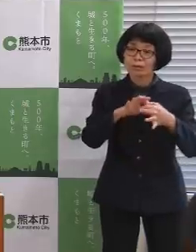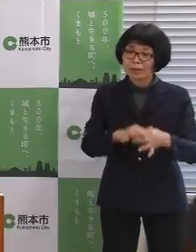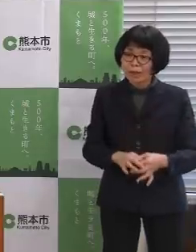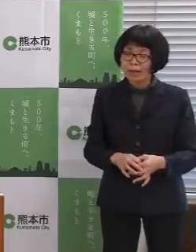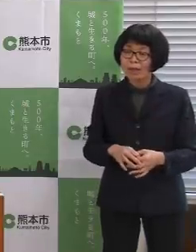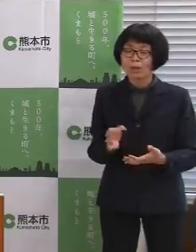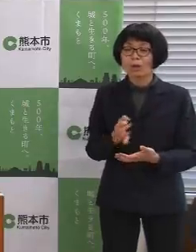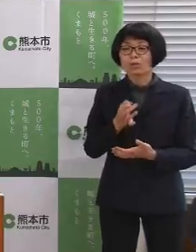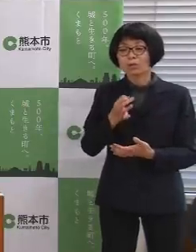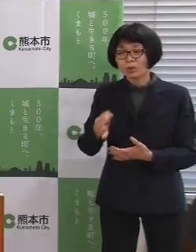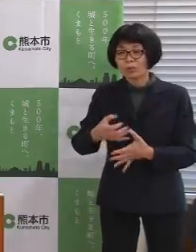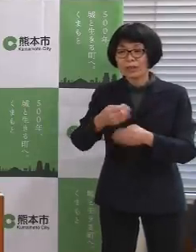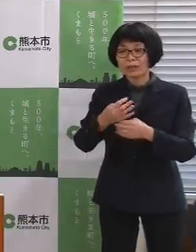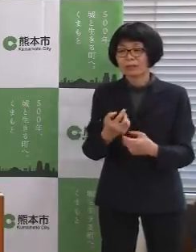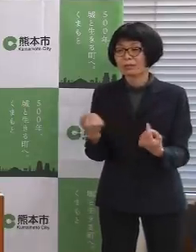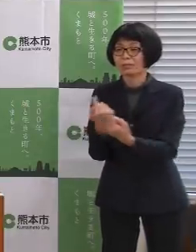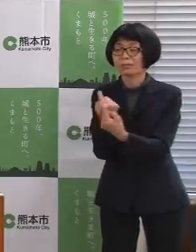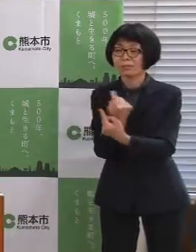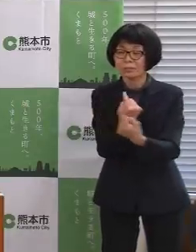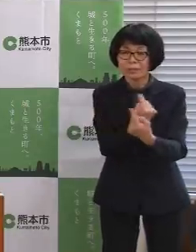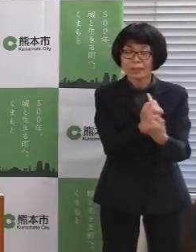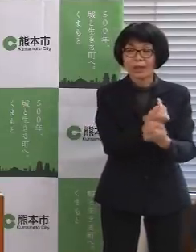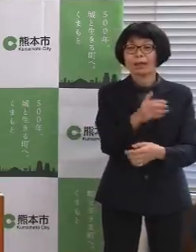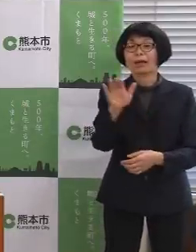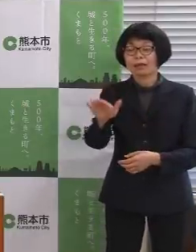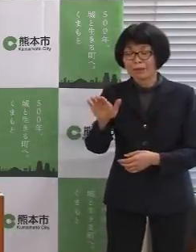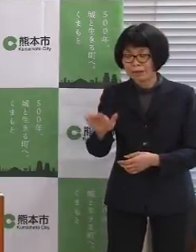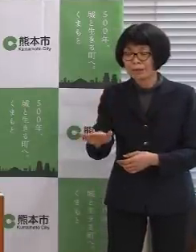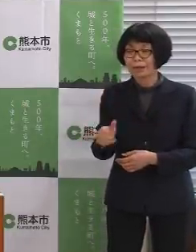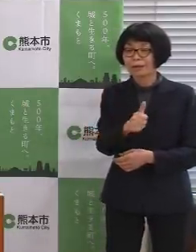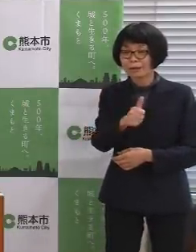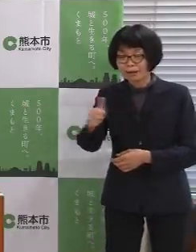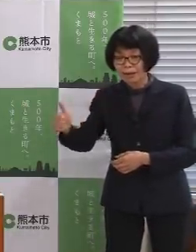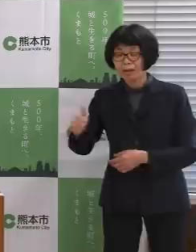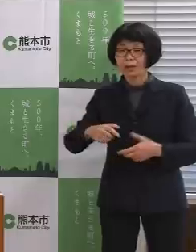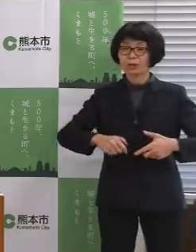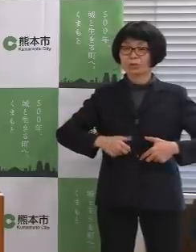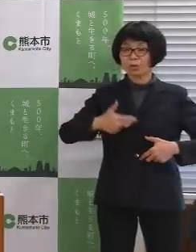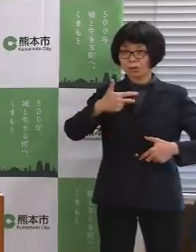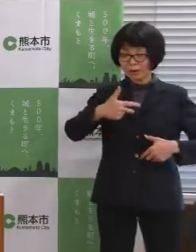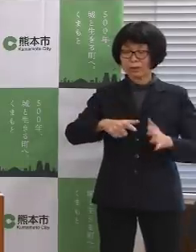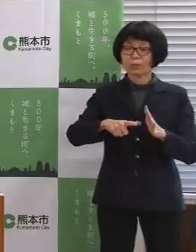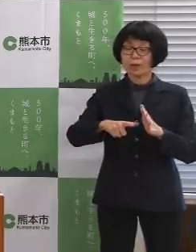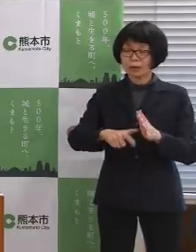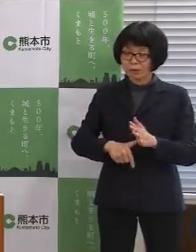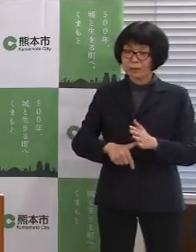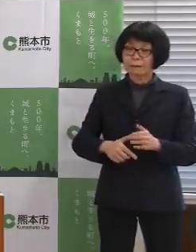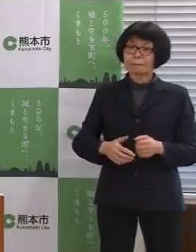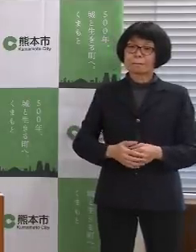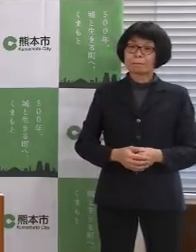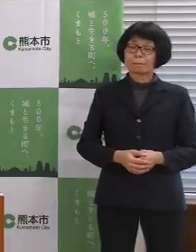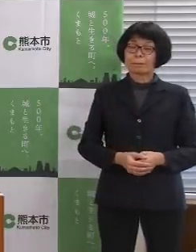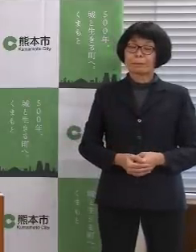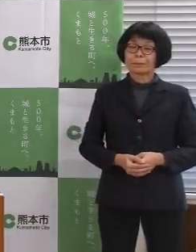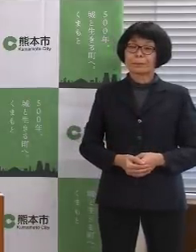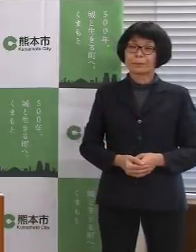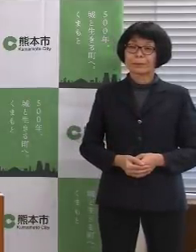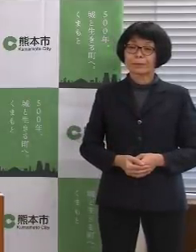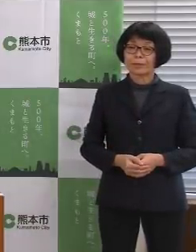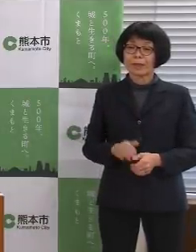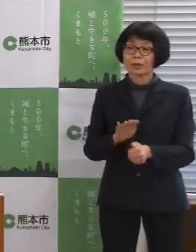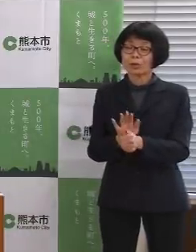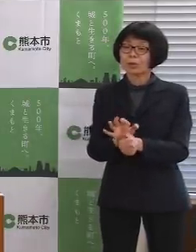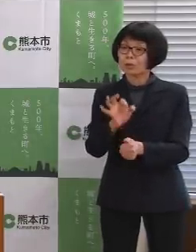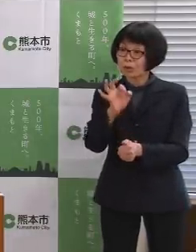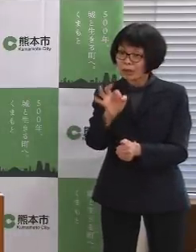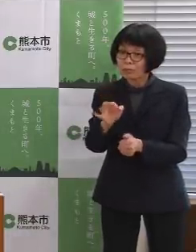ある程度皆さんにはご理解いただきたいというふうに思います。ただ我々としてはですね、非常にこの、給付金も含